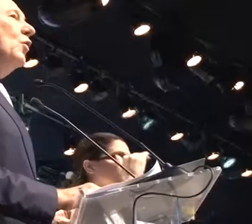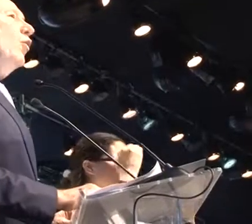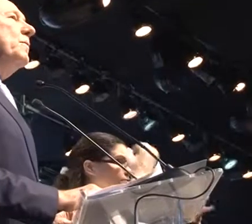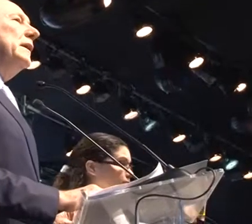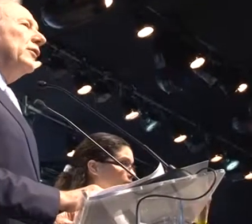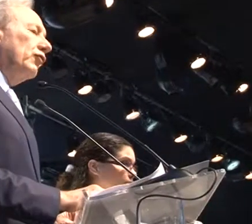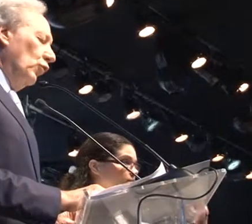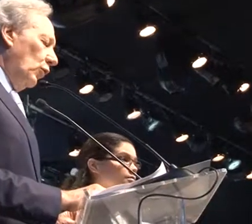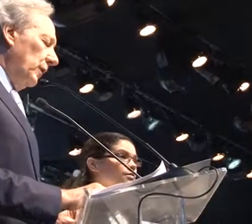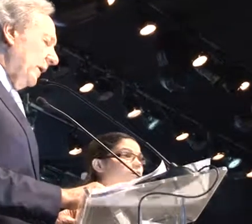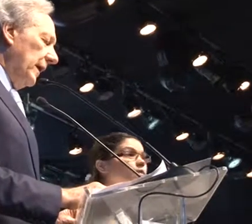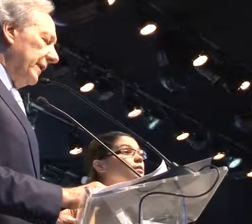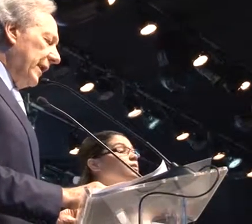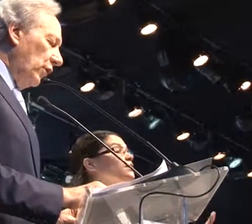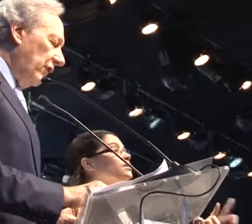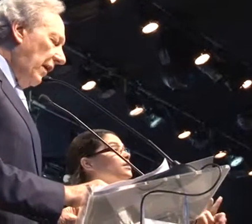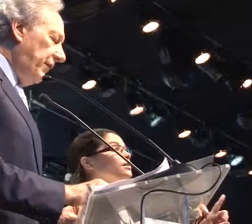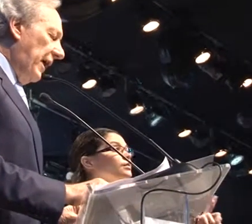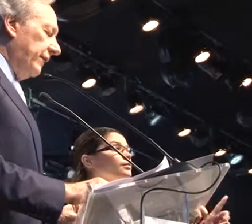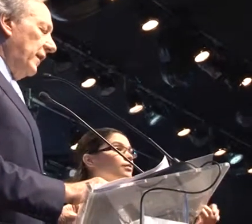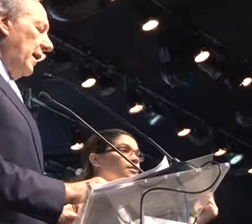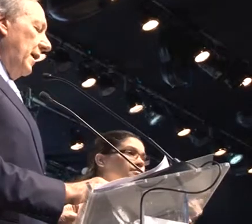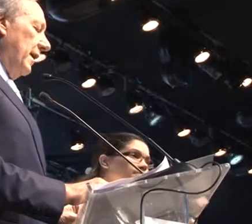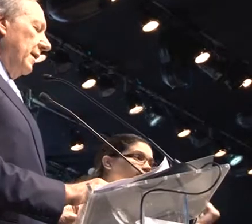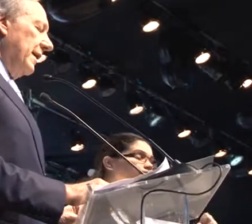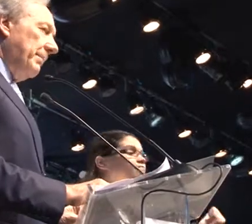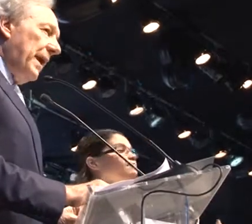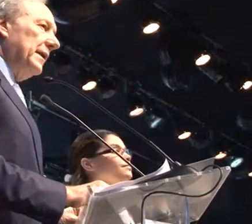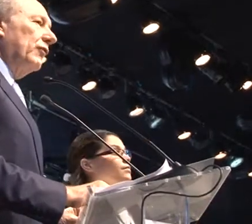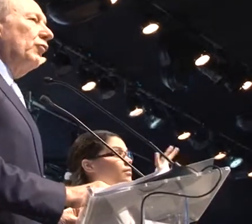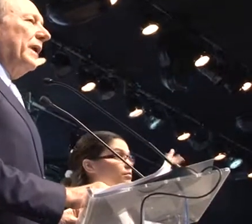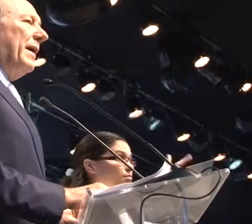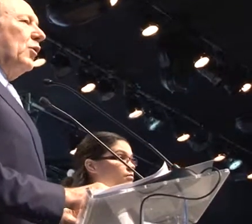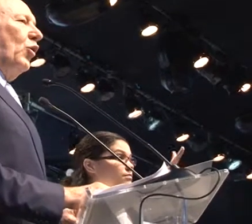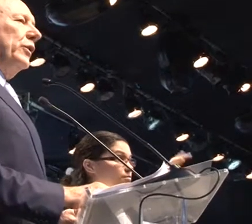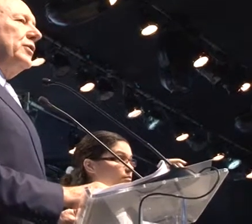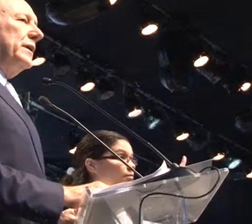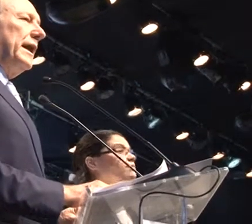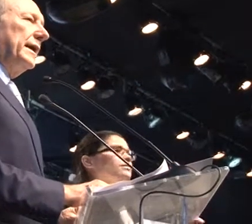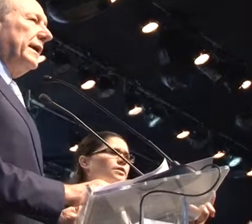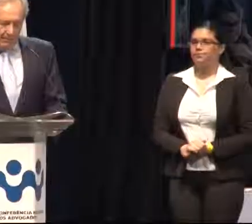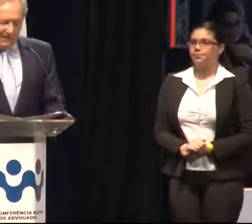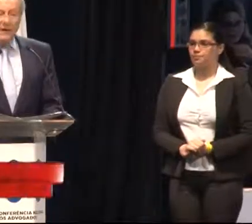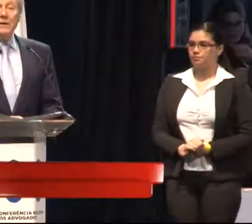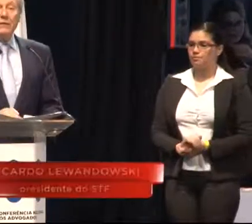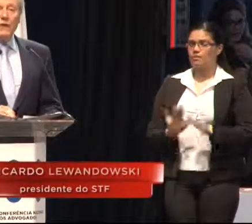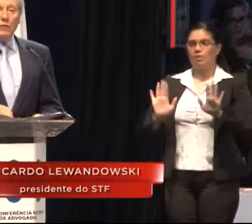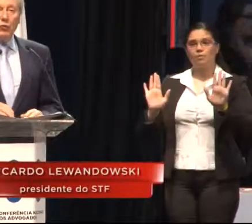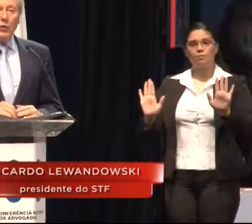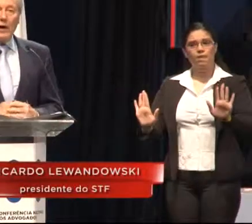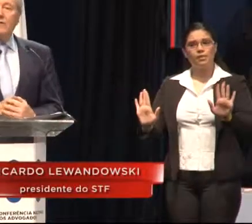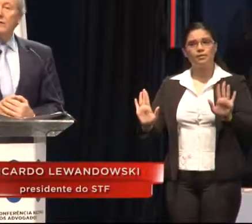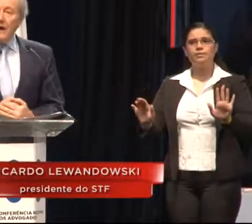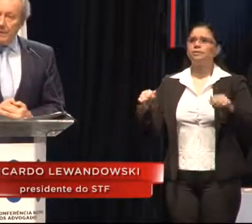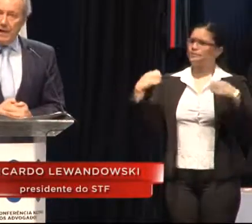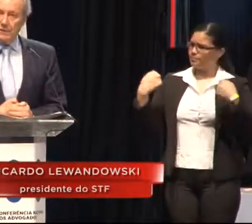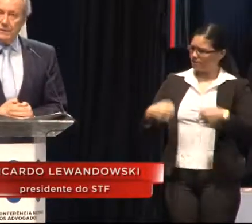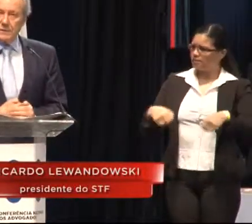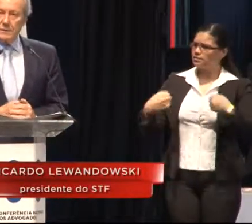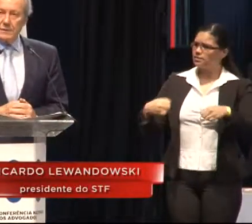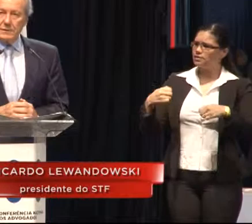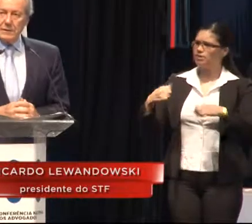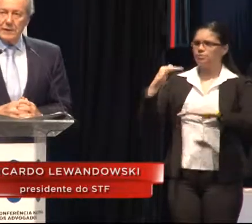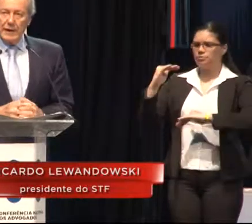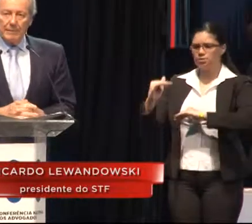Lewandowski criticou o atual sistema e reforçou a ideia de uma reforma política no Brasil. Mas é preciso avançar